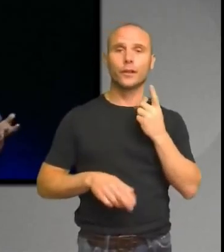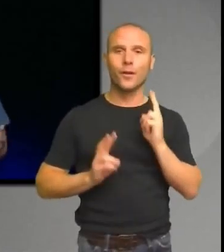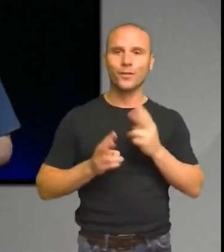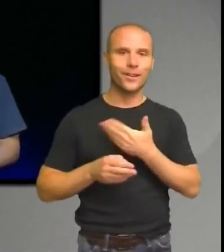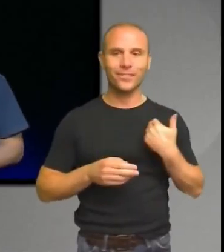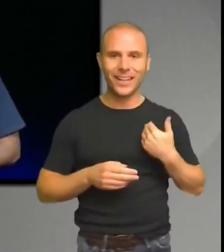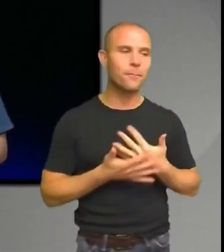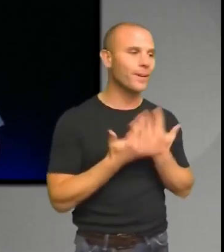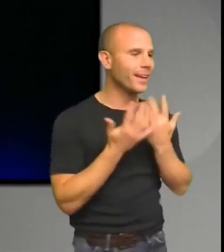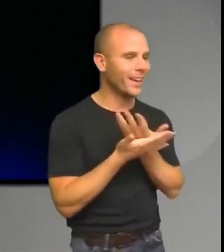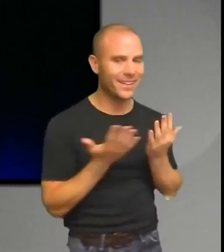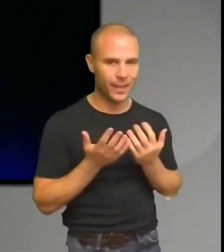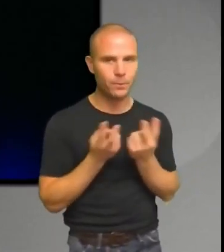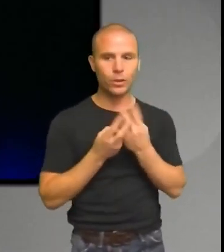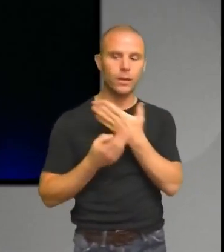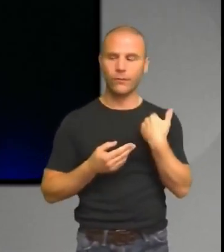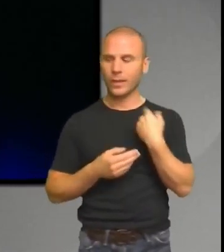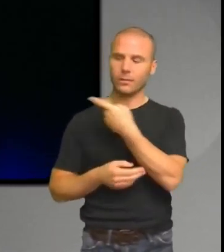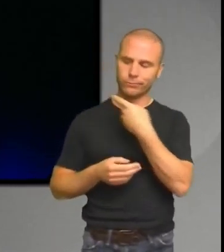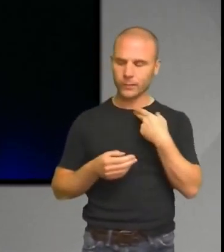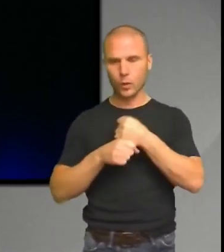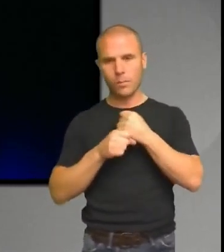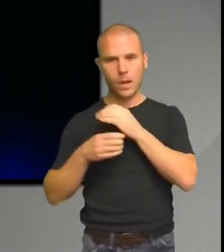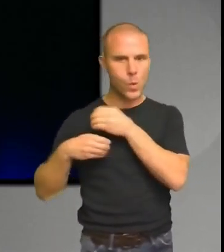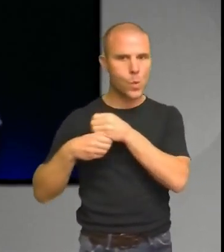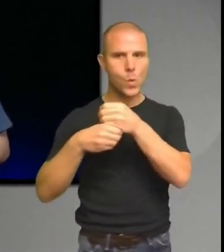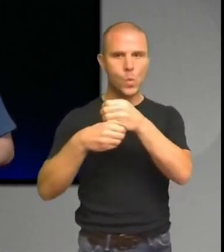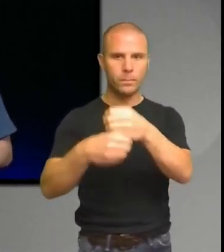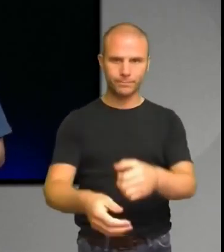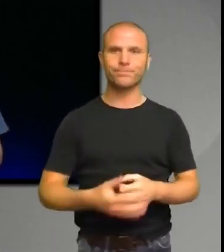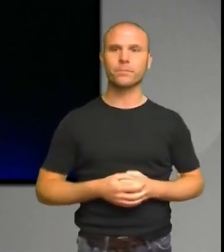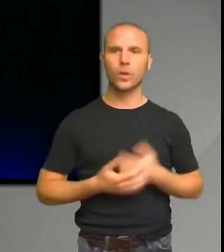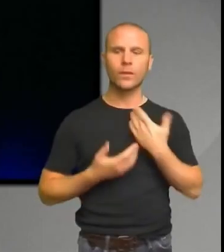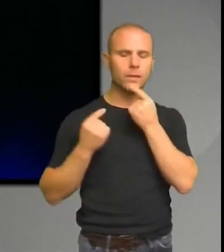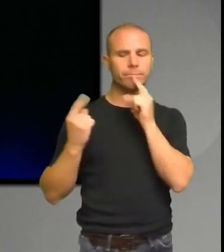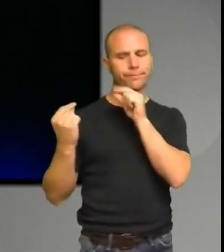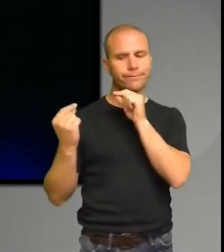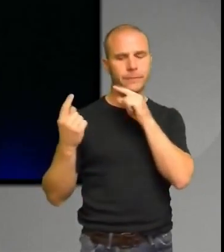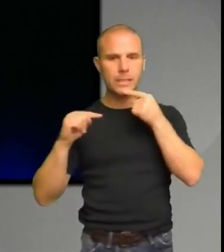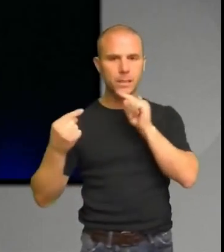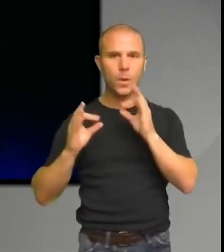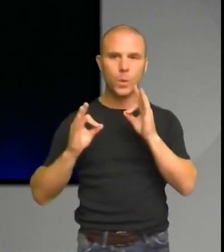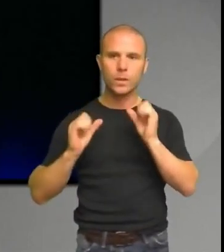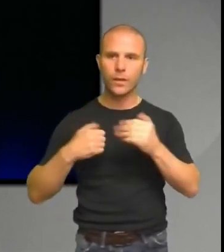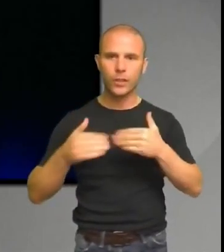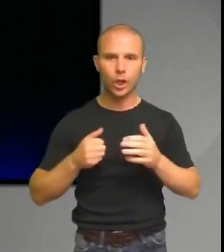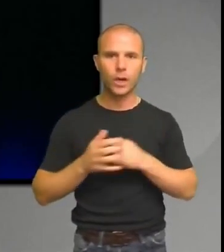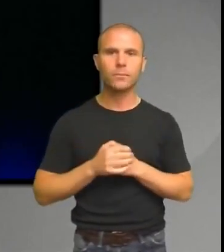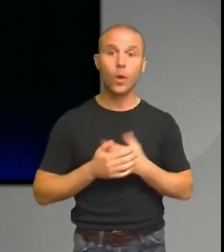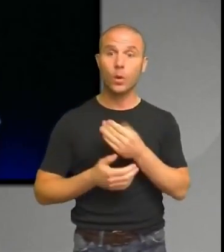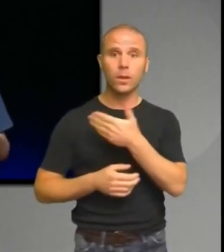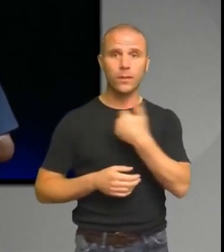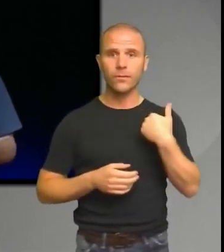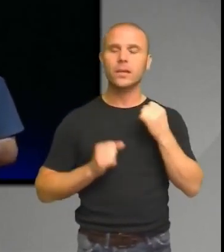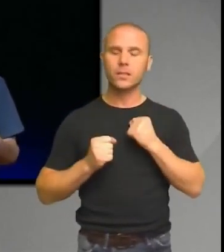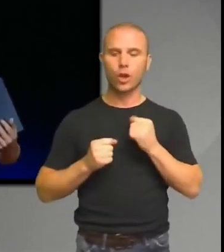Det alltid två personer, alltid något. Och då började vi diskutera vad vi skulle kunna göra. Och då kom vi fram till att vi skulle